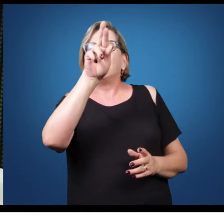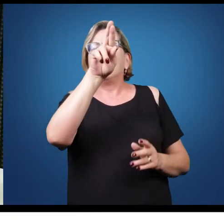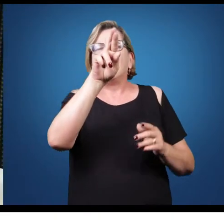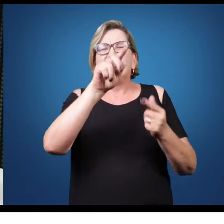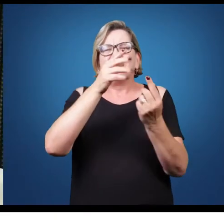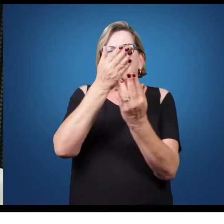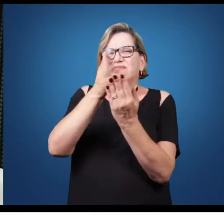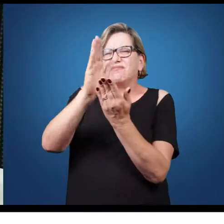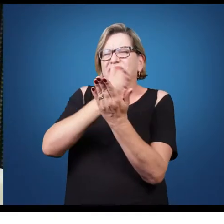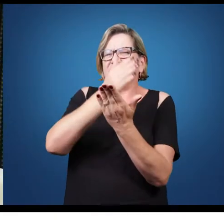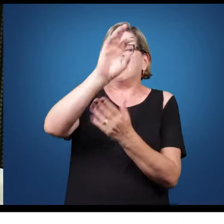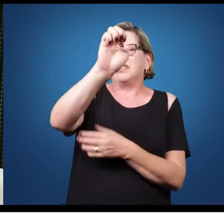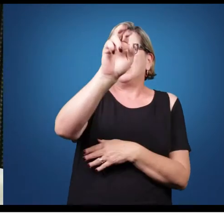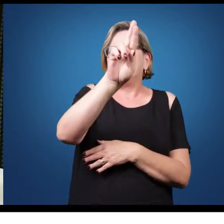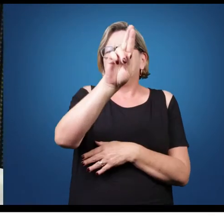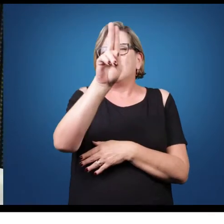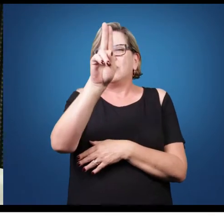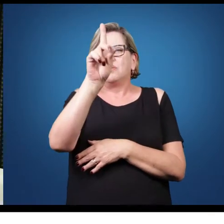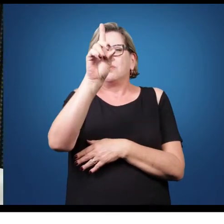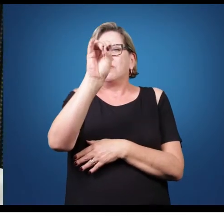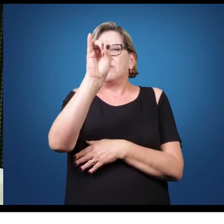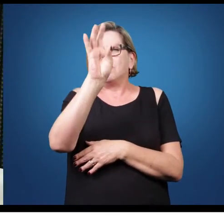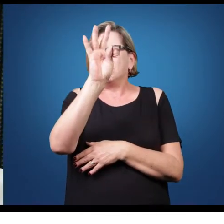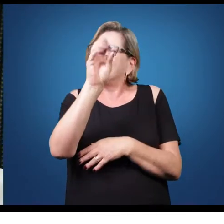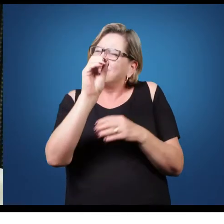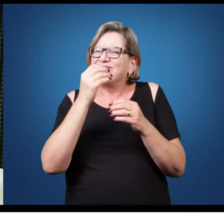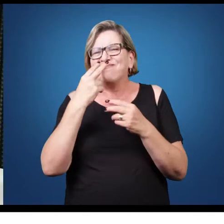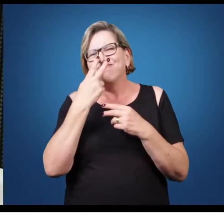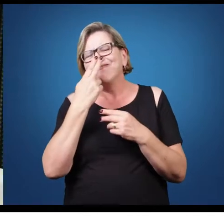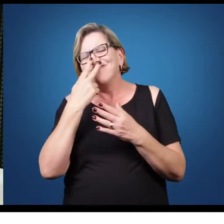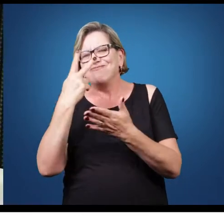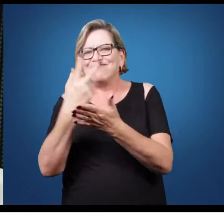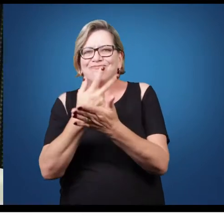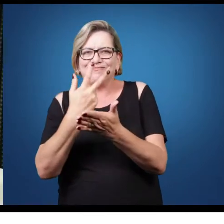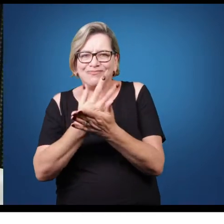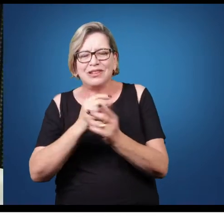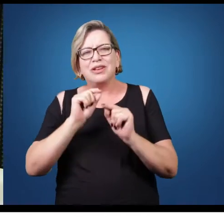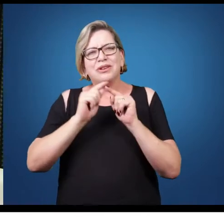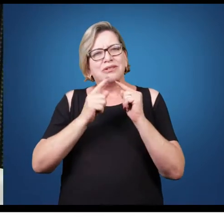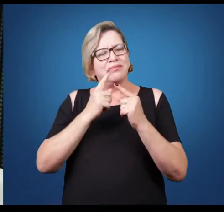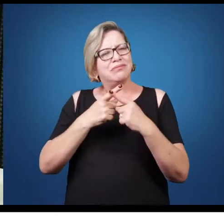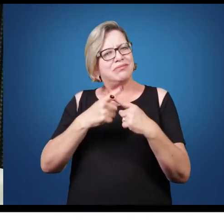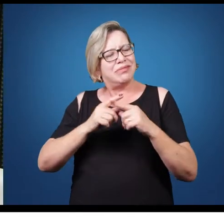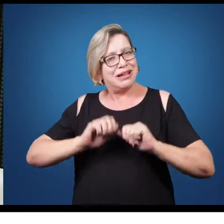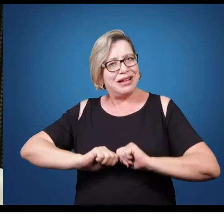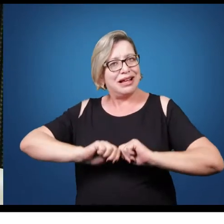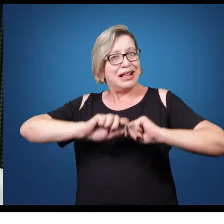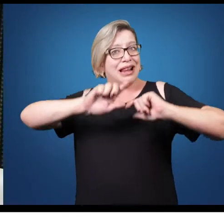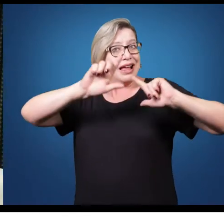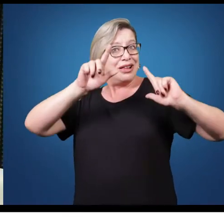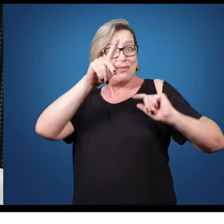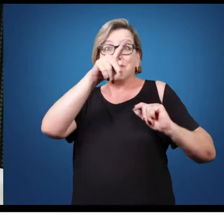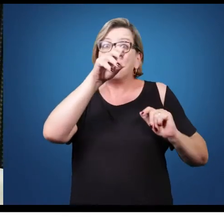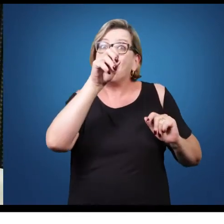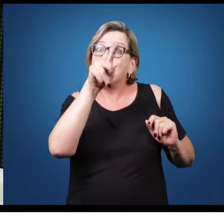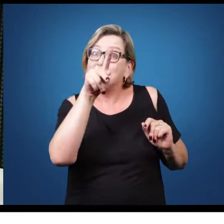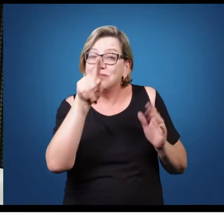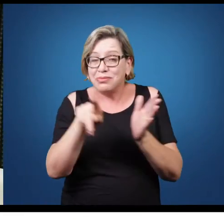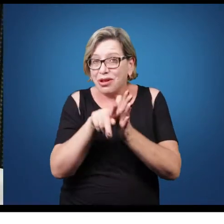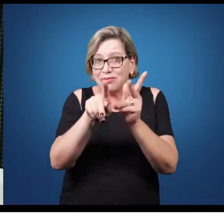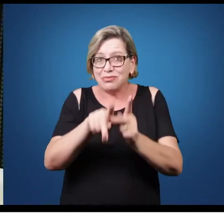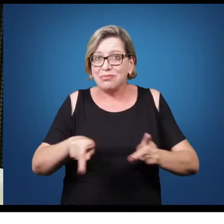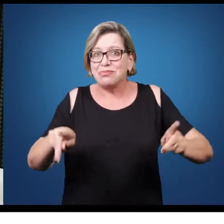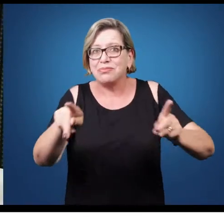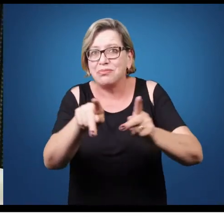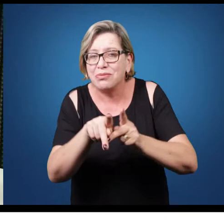acho extremamente faz junto e frágil visto que evidentemente que música popular que diz que leva música feita pelo povo